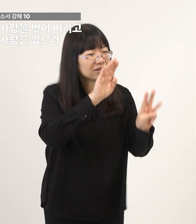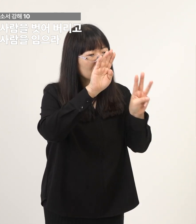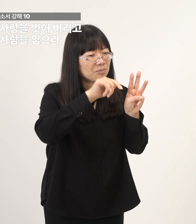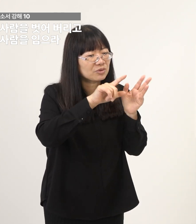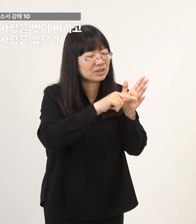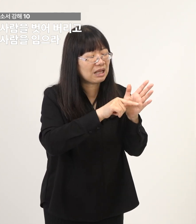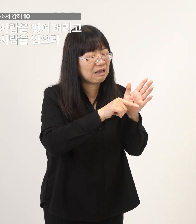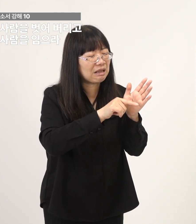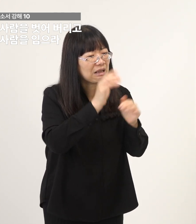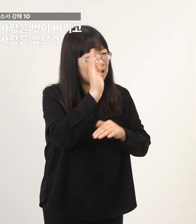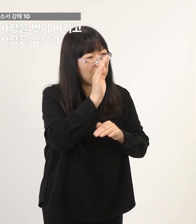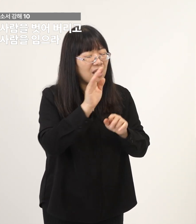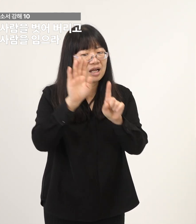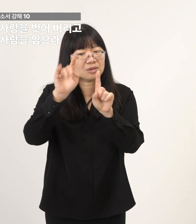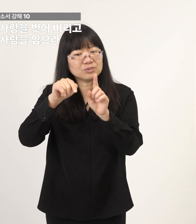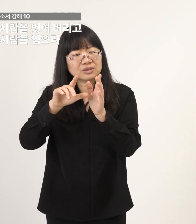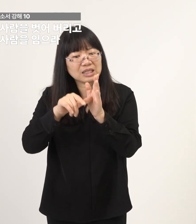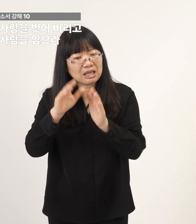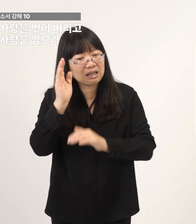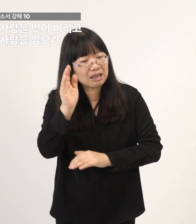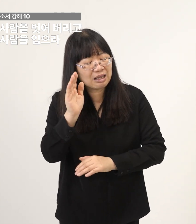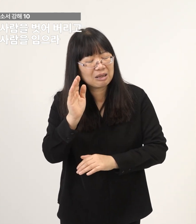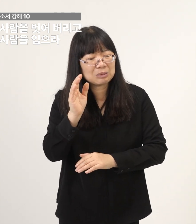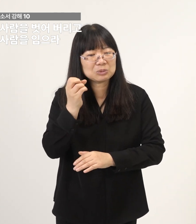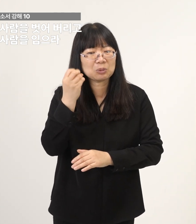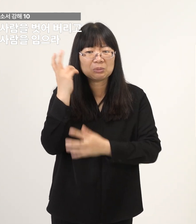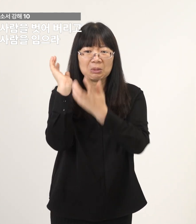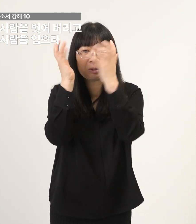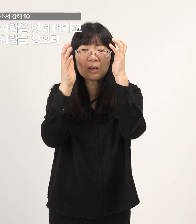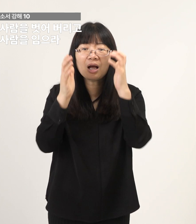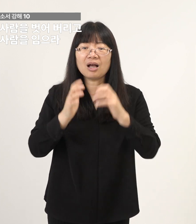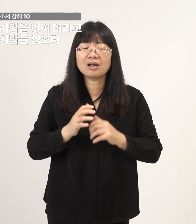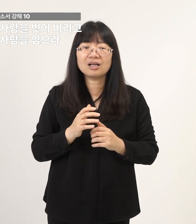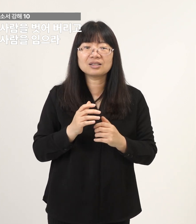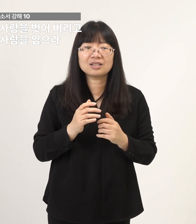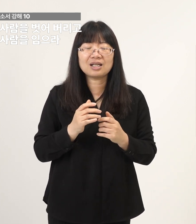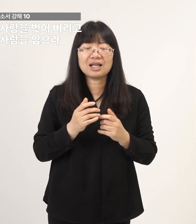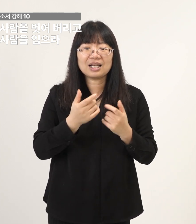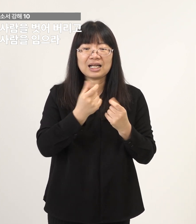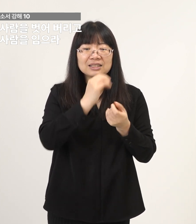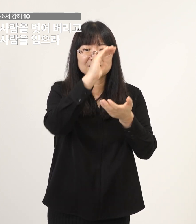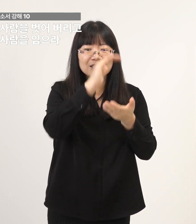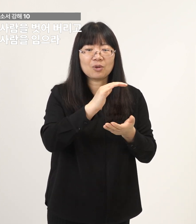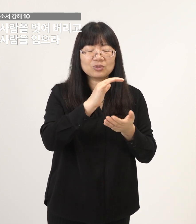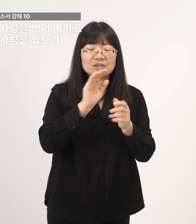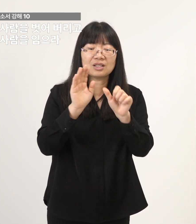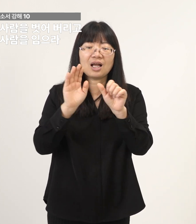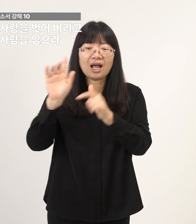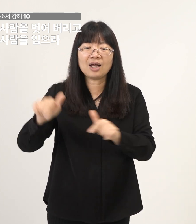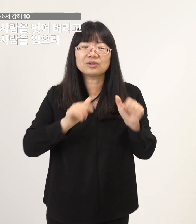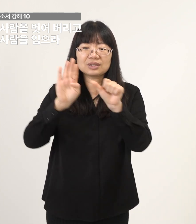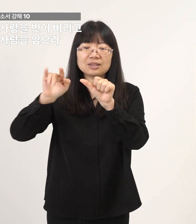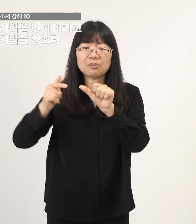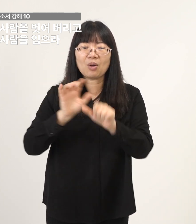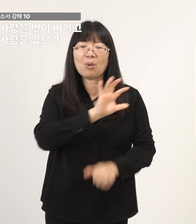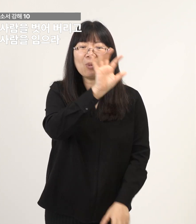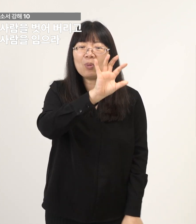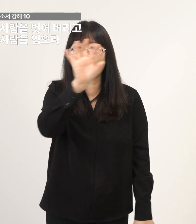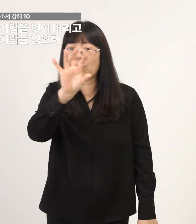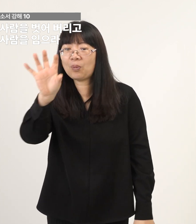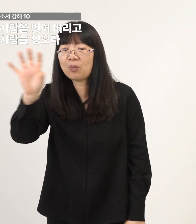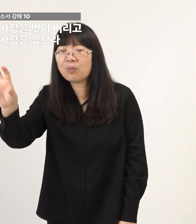했던가 1부에서 했던가 막 헷갈려요. 이 똑같은 얘기를 여러분 5번 한다고 생각을 해보세요.